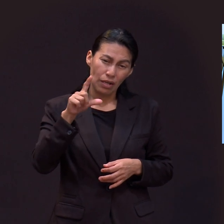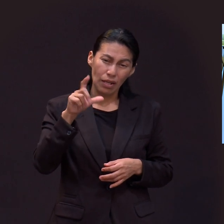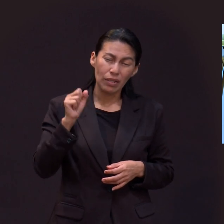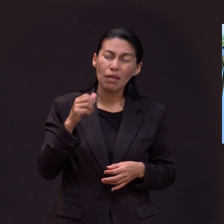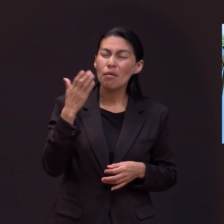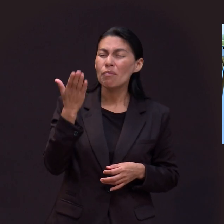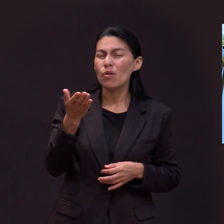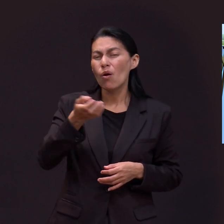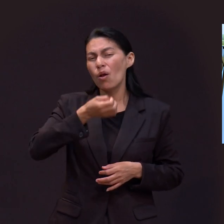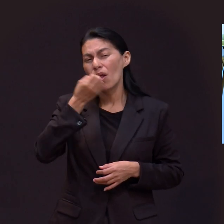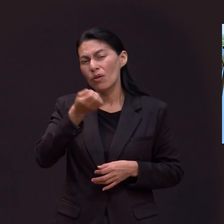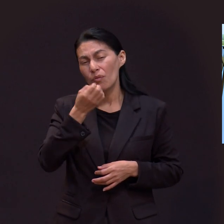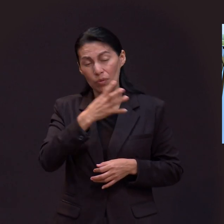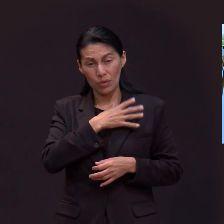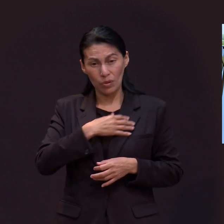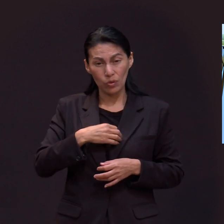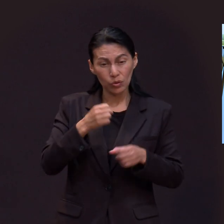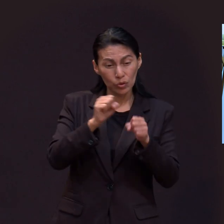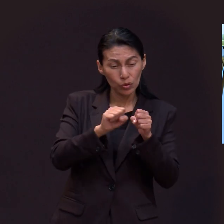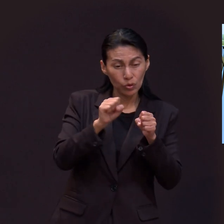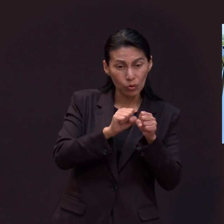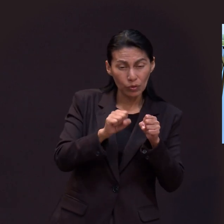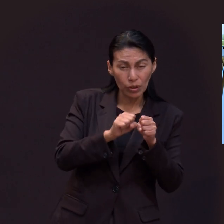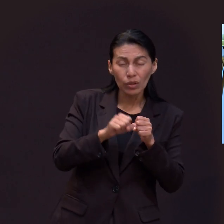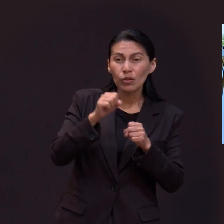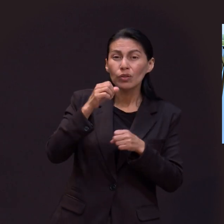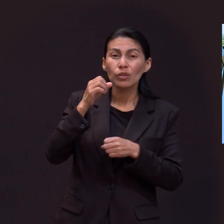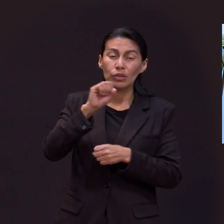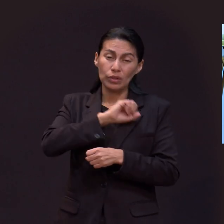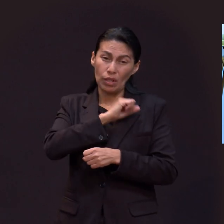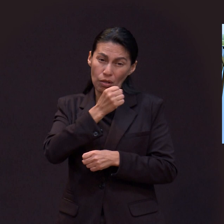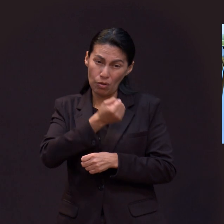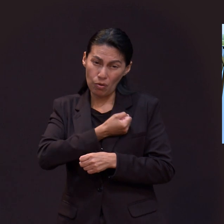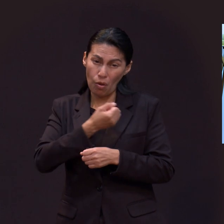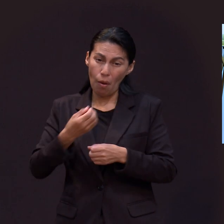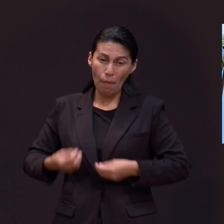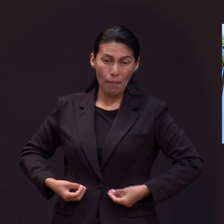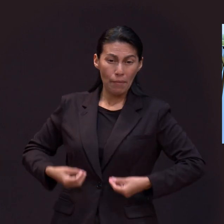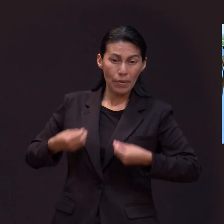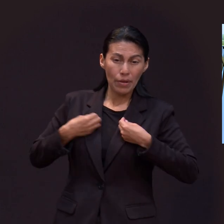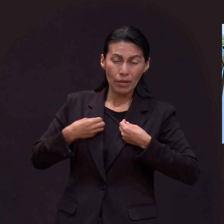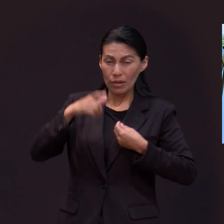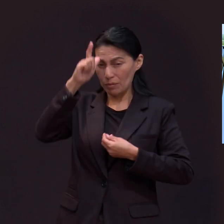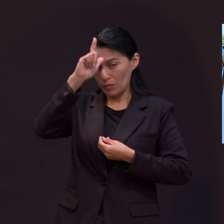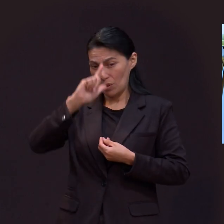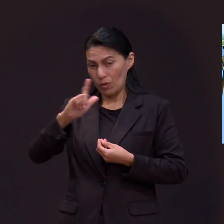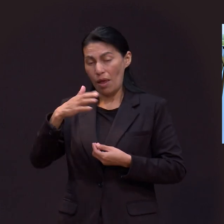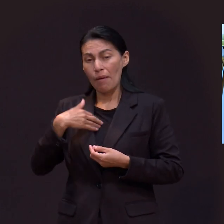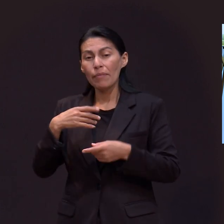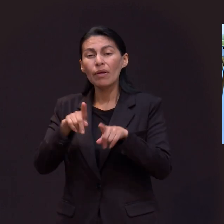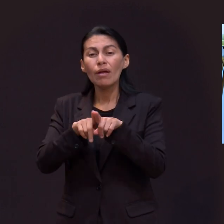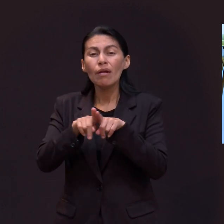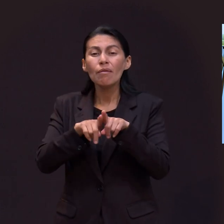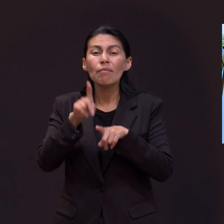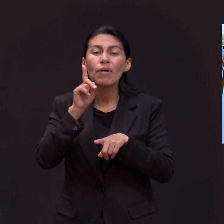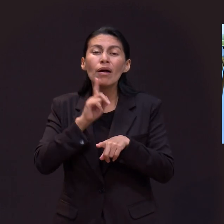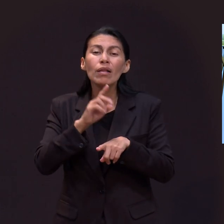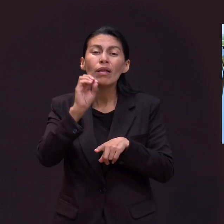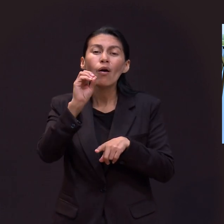de mis hermanos y sobrinos además pido oración por la salud y vida espiritual de mi hermana